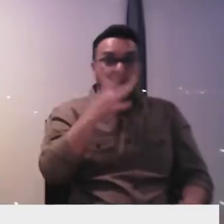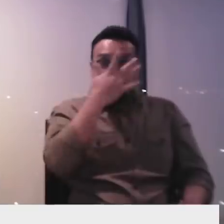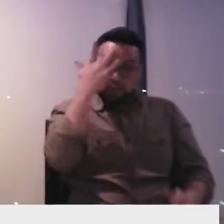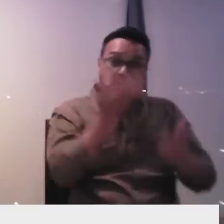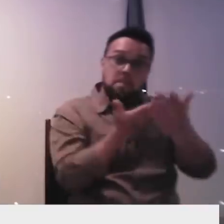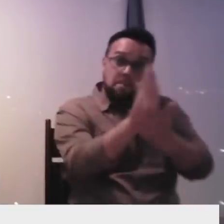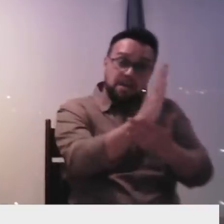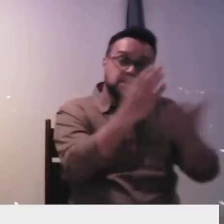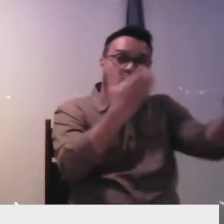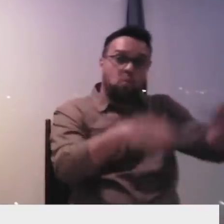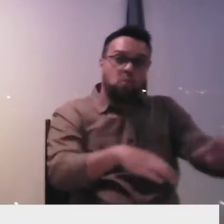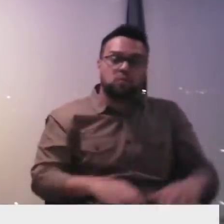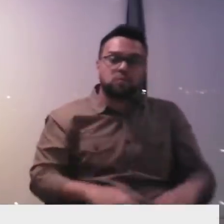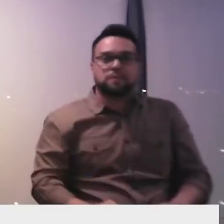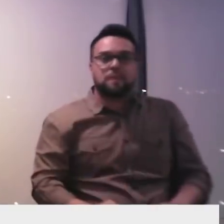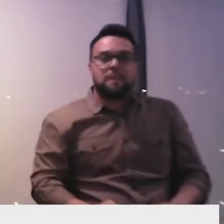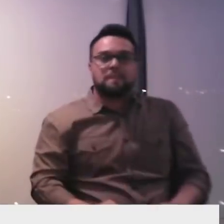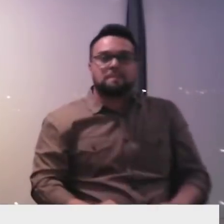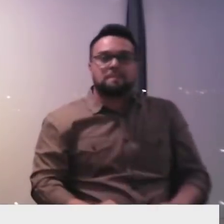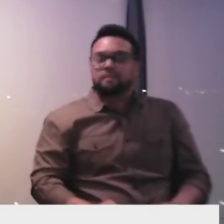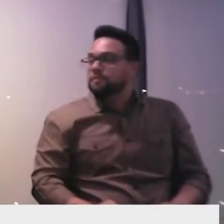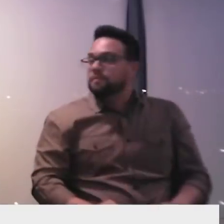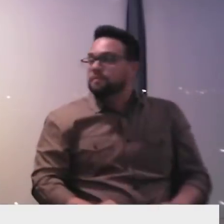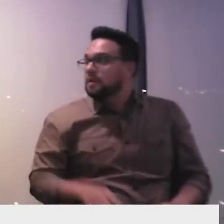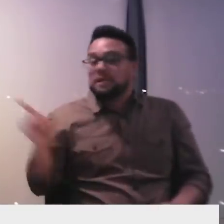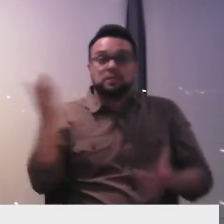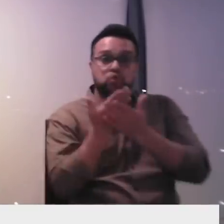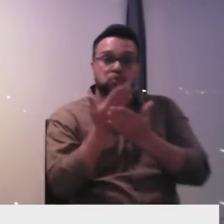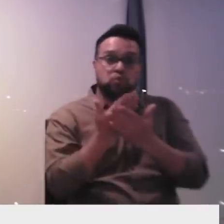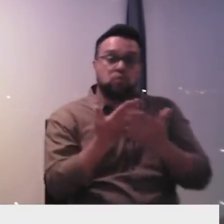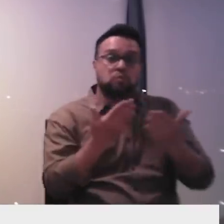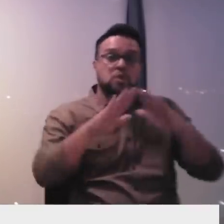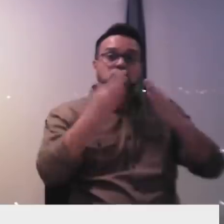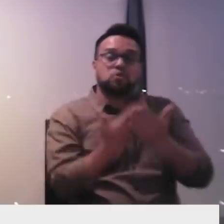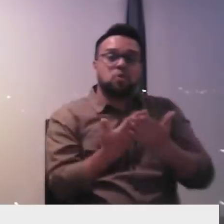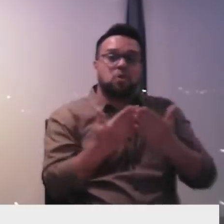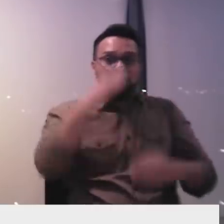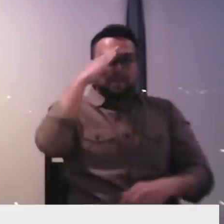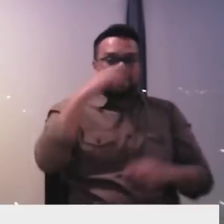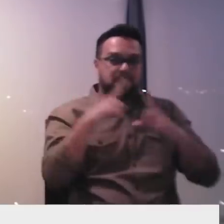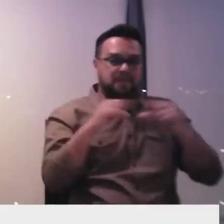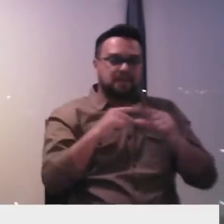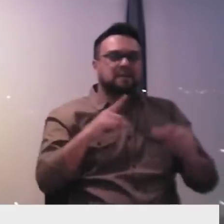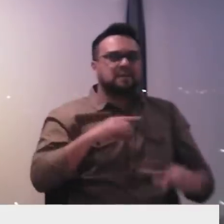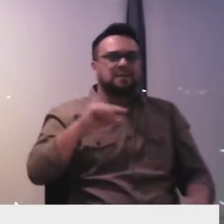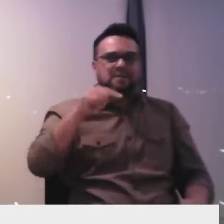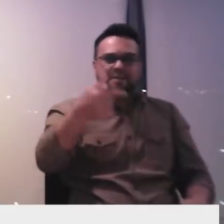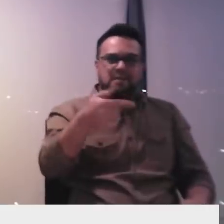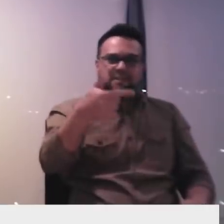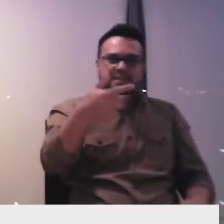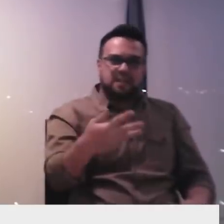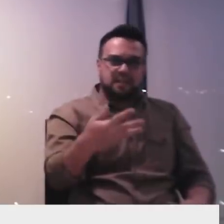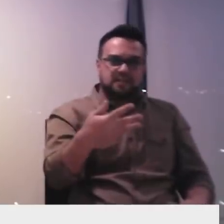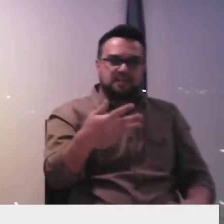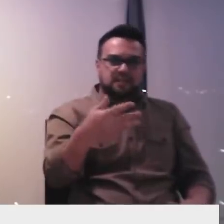para concurso, né? É, tem um ritmo de trabalho, você fez Colégio Militar de Brasília. Eu acho que nós temos 7 aqui dos 23 ministros que